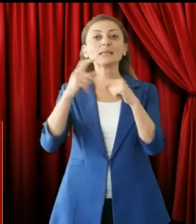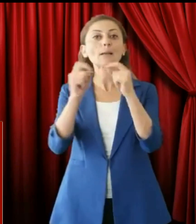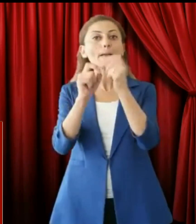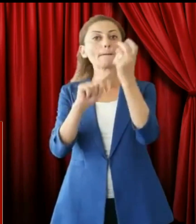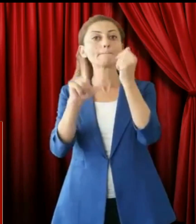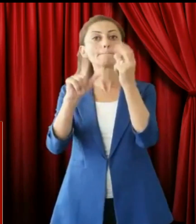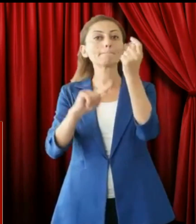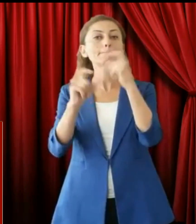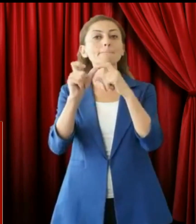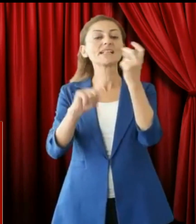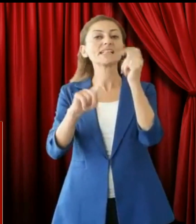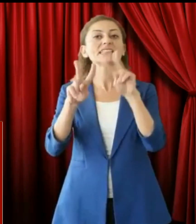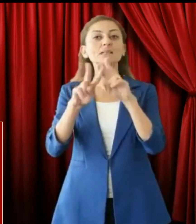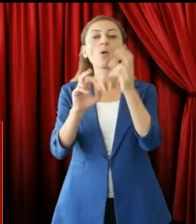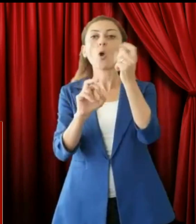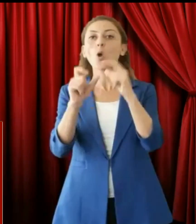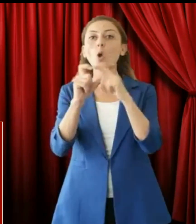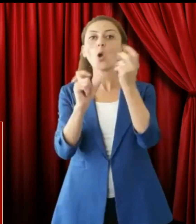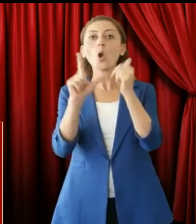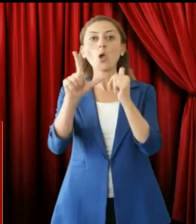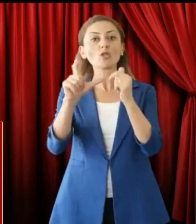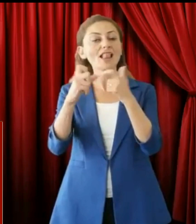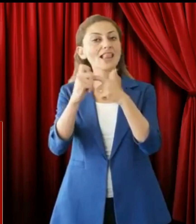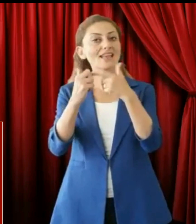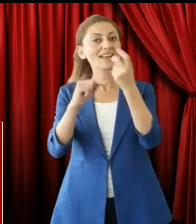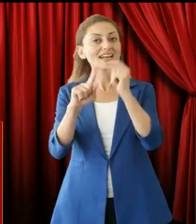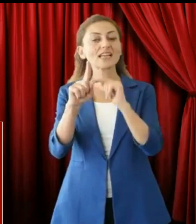odülleri ncom adresini ziyaret edebilirsiniz